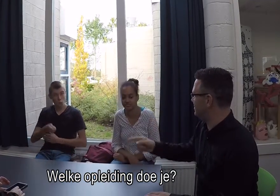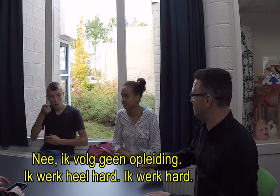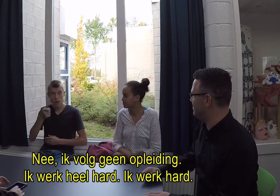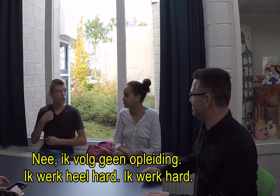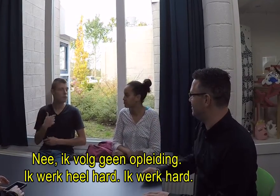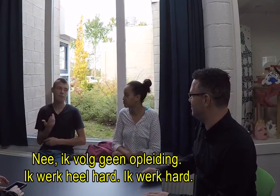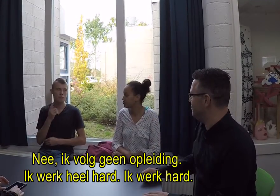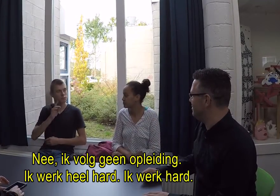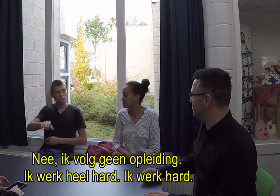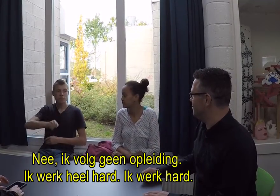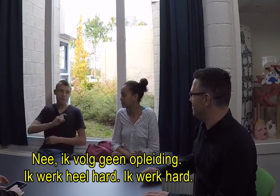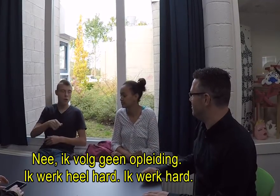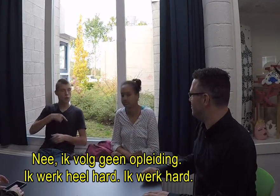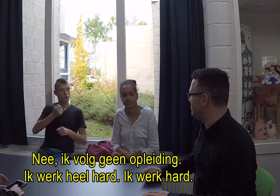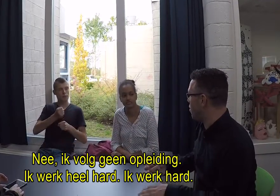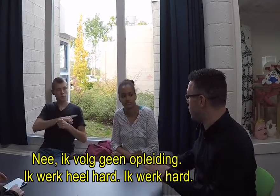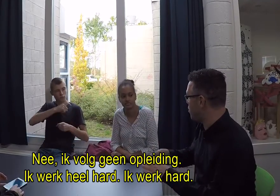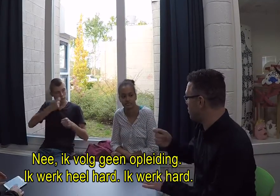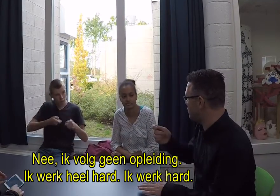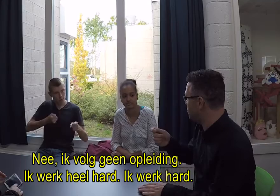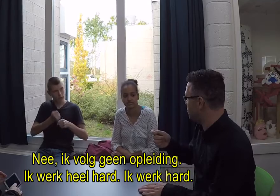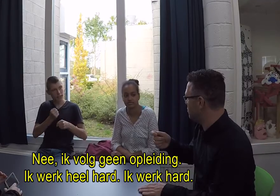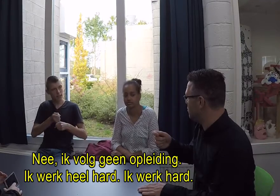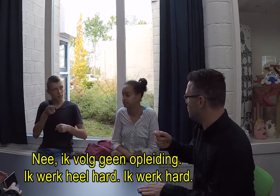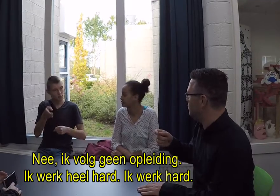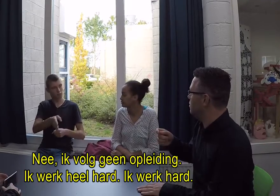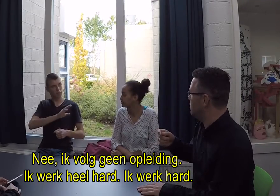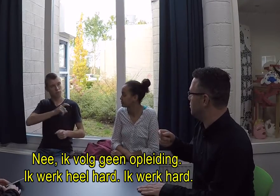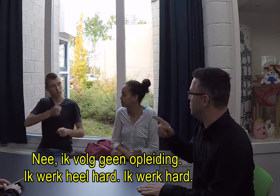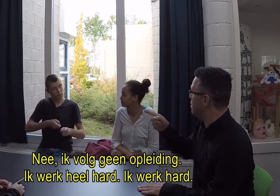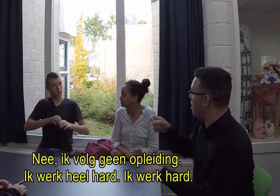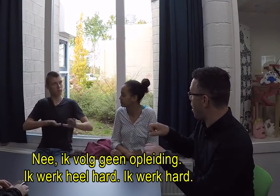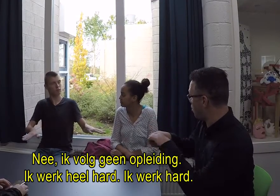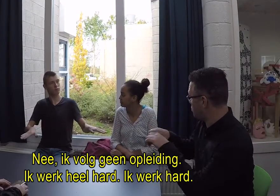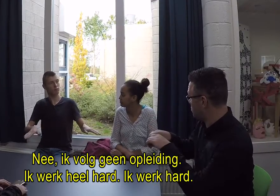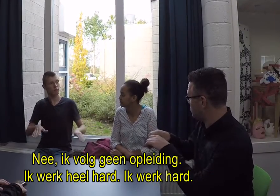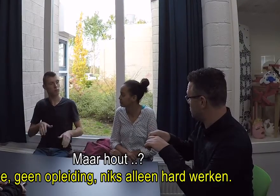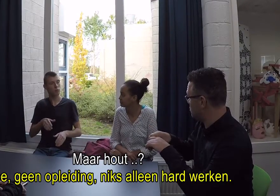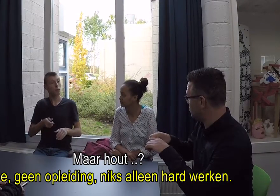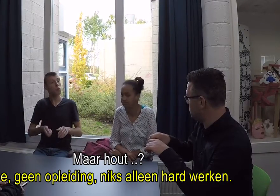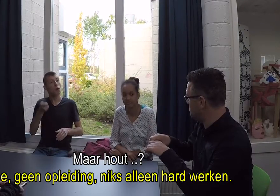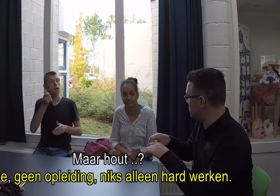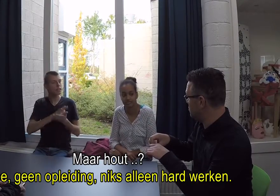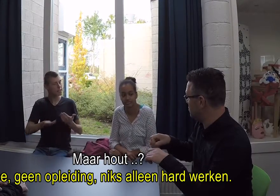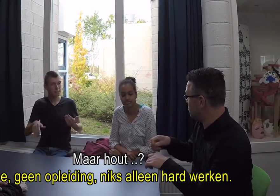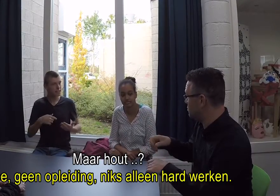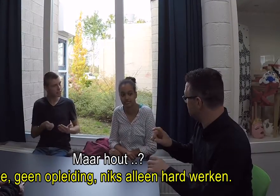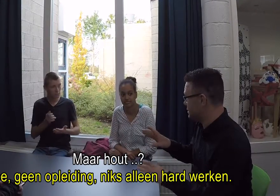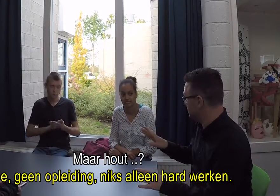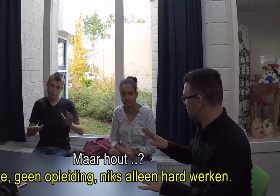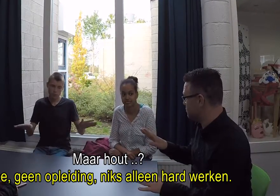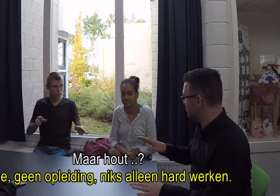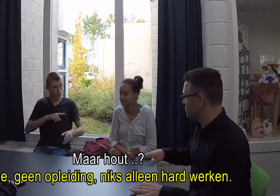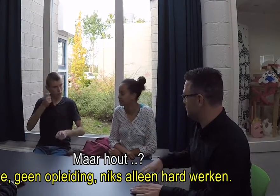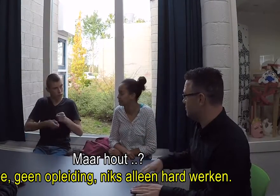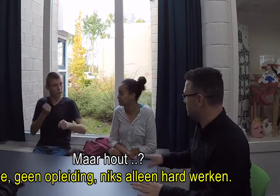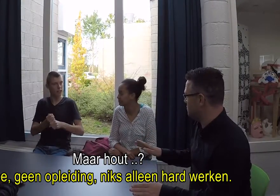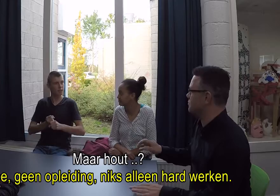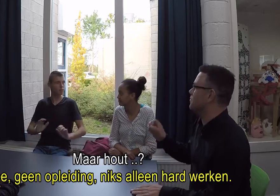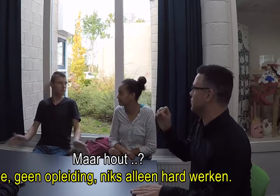Nee, ik volg geen opleiding. Ik werk heel hard. Ik werk hard. Maar hout? Nee, ik volg geen opleiding. Niks. Alleen maar